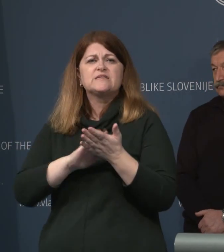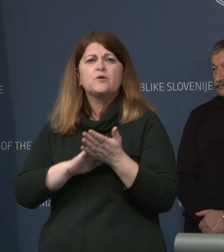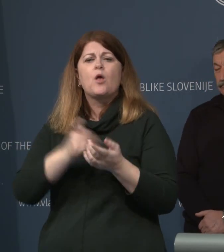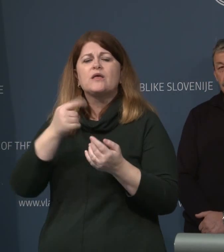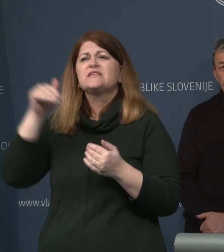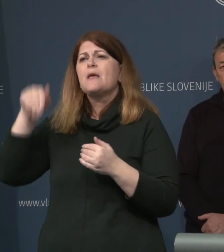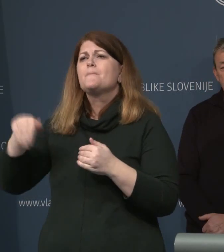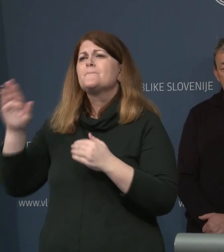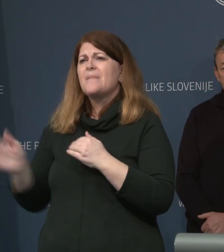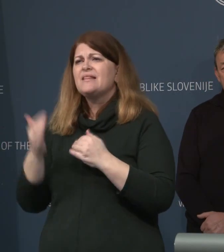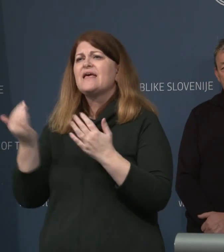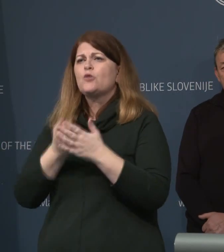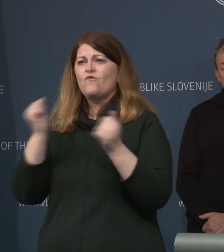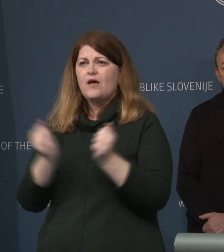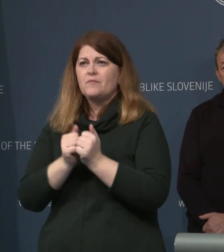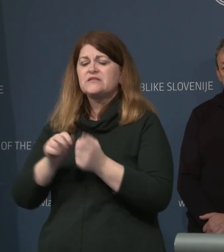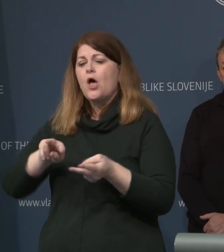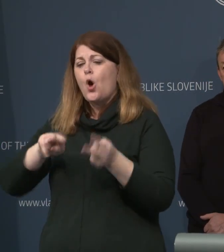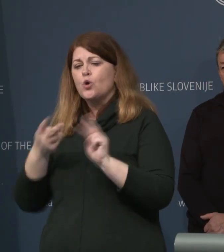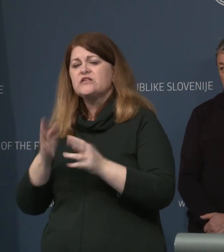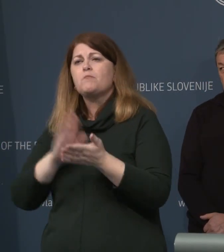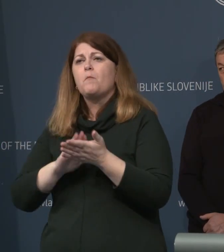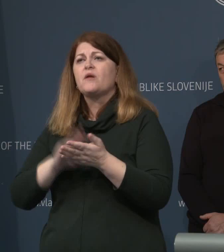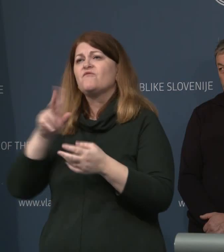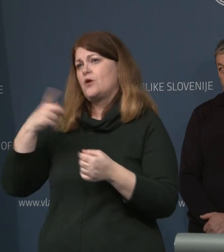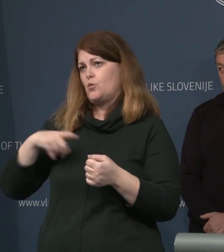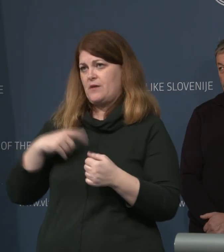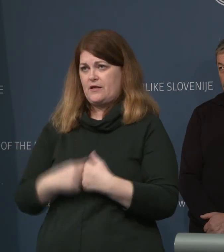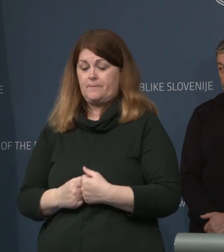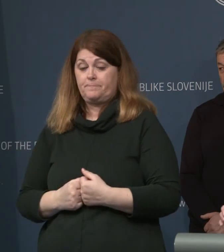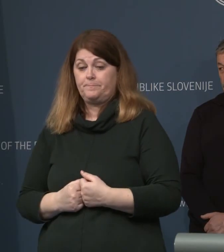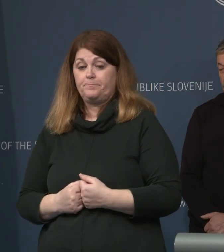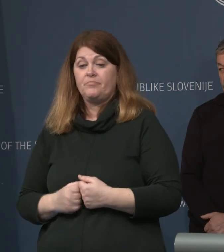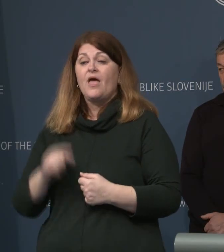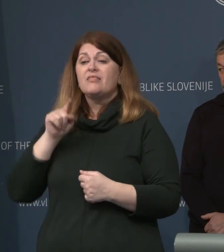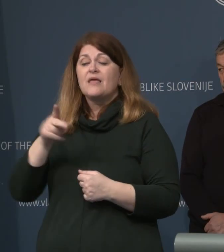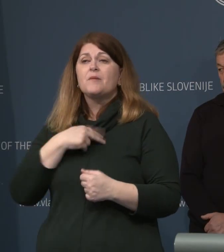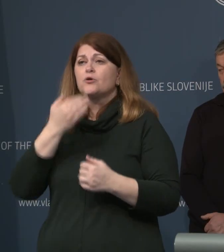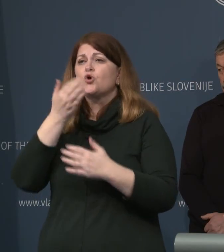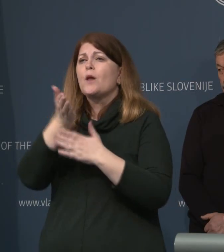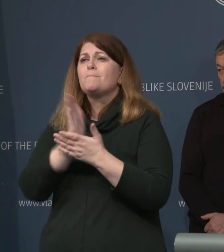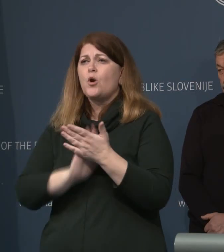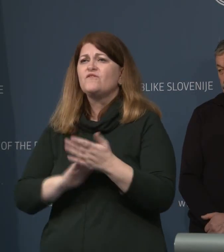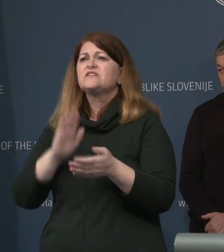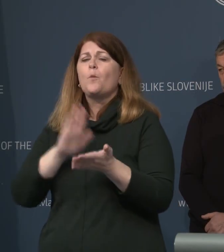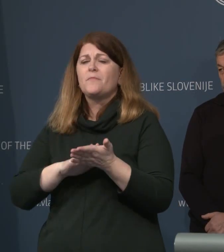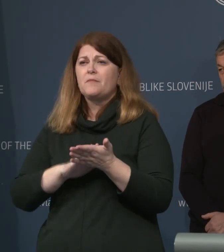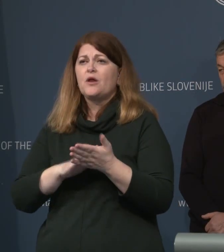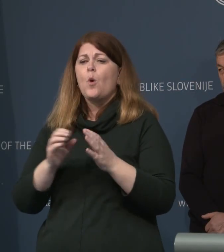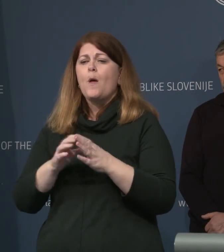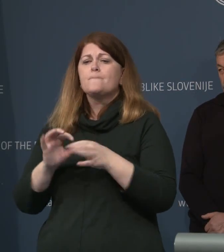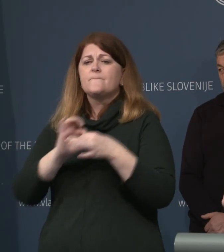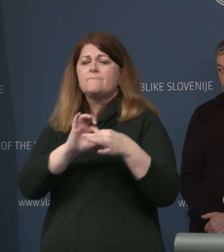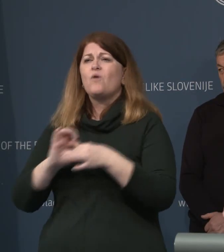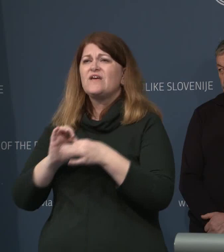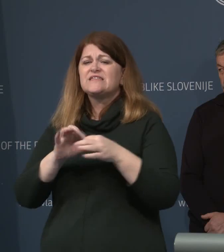iz Metlike, Novega mesta oziroma z primerom v Ljubljani. Tam imamo skoraj polovico primerov